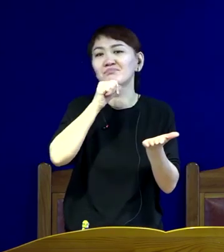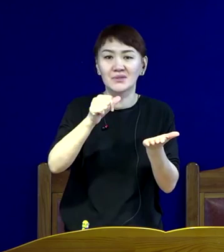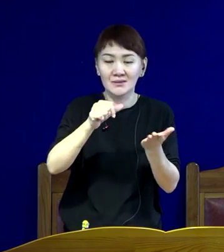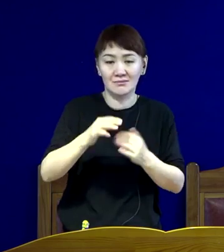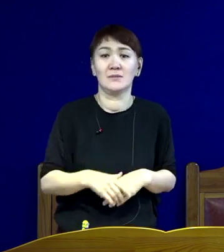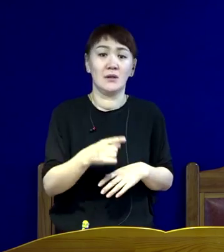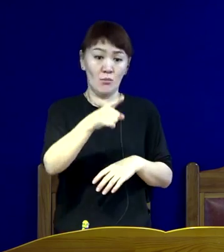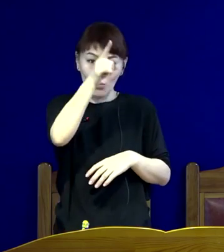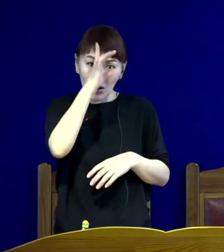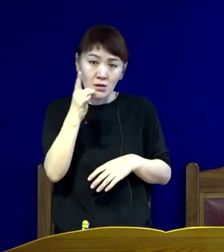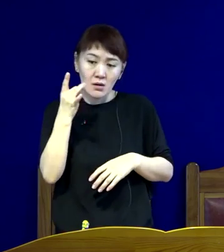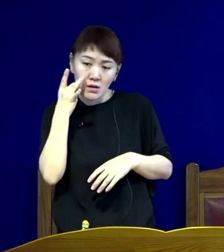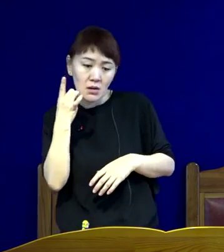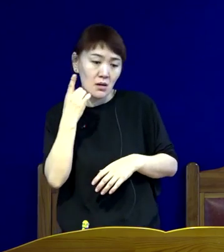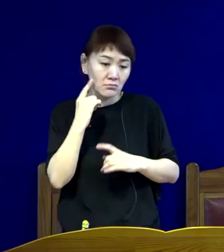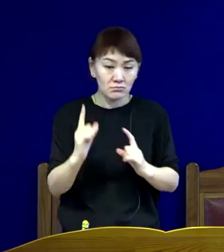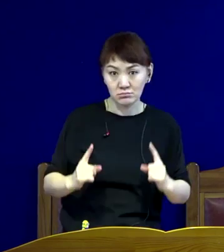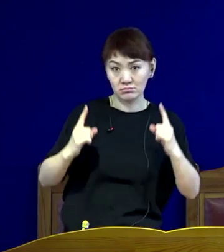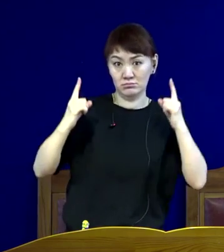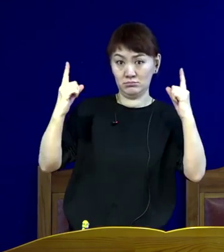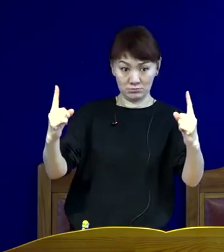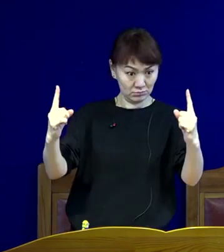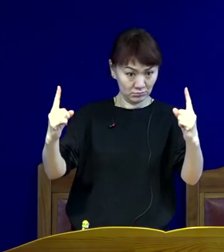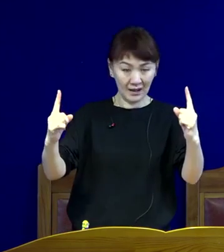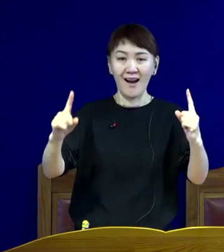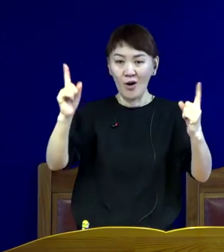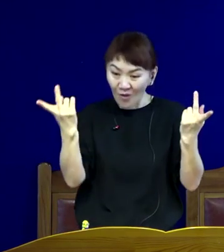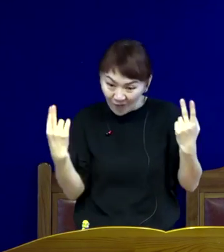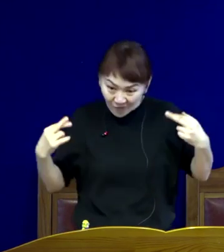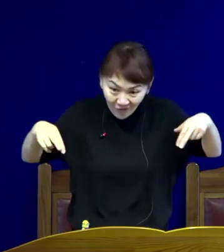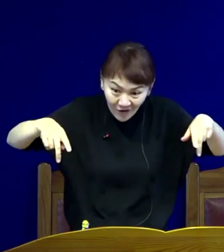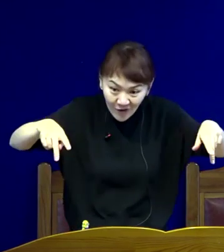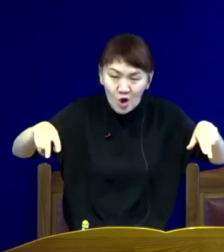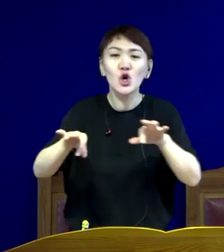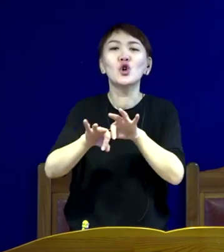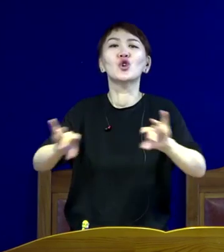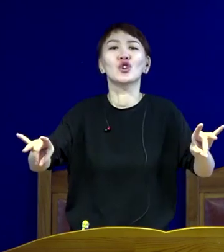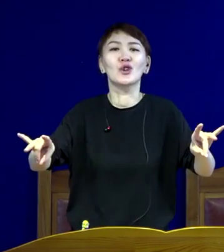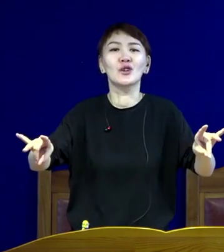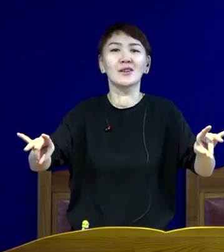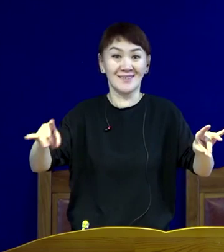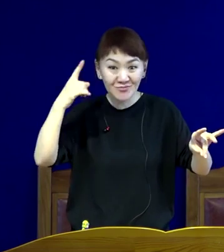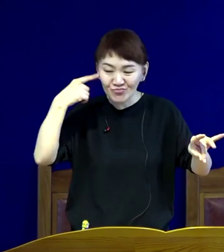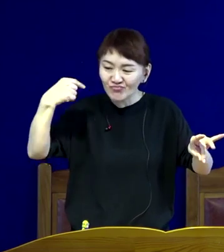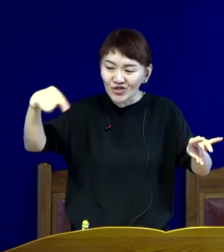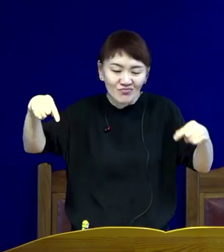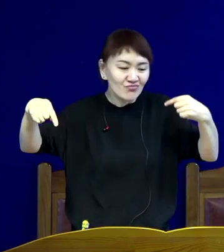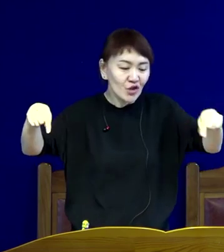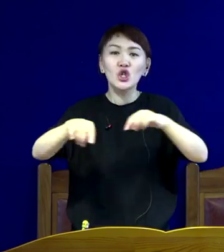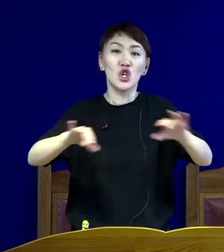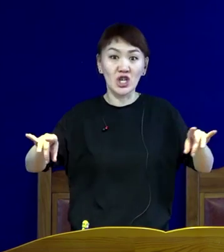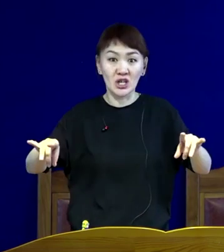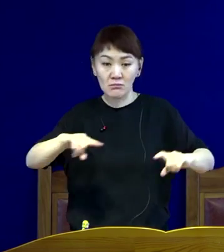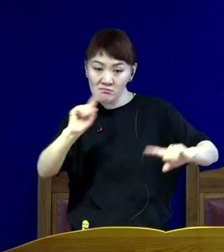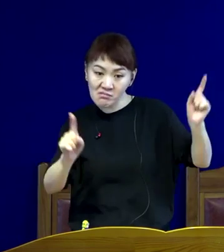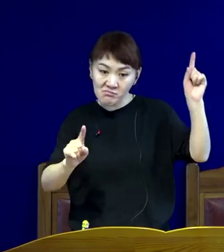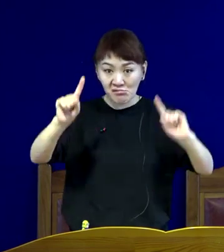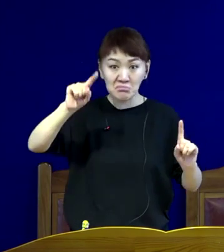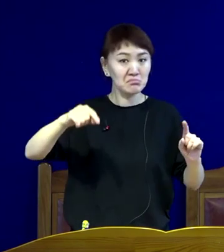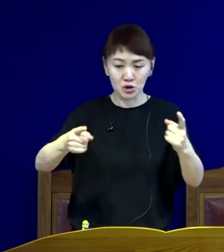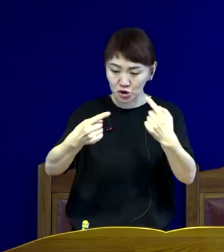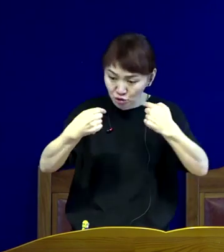зогслоож байгаа. Гэтэ энэ хоёр хүний үүрэг оролт тэсвэр. Хийж байгаа үүрэг оролт нь өөр байна гэсэн юм. За хавирганаас